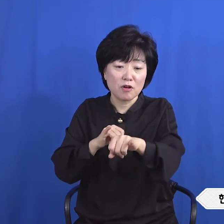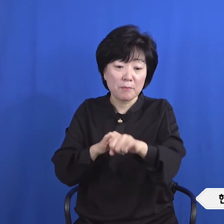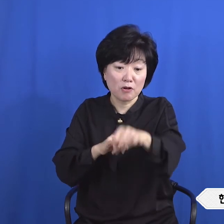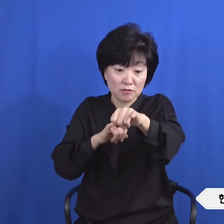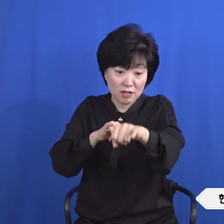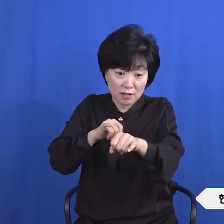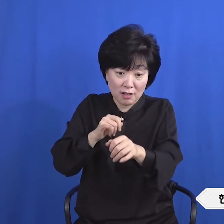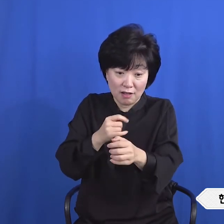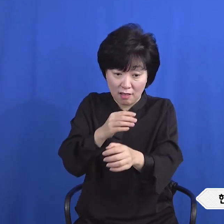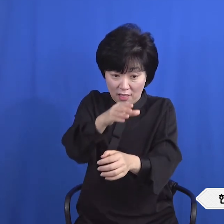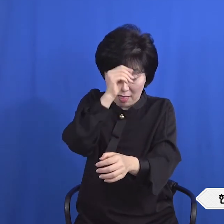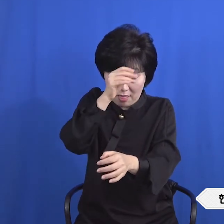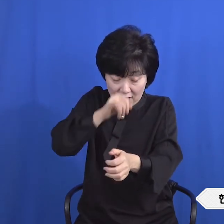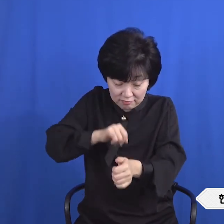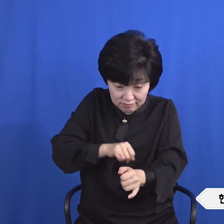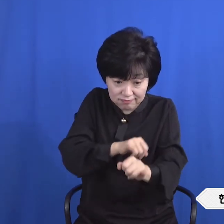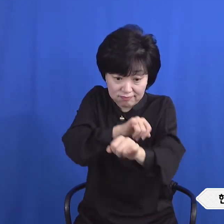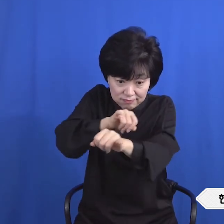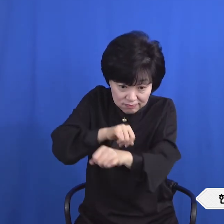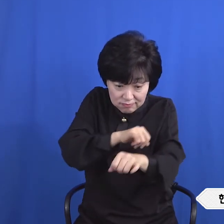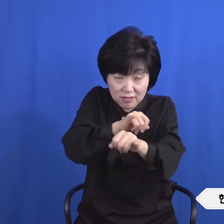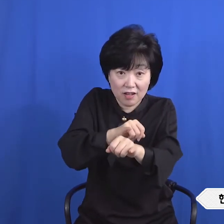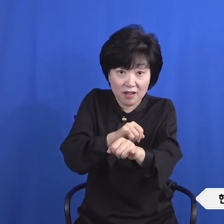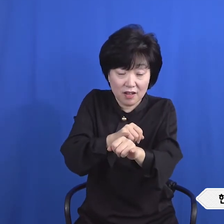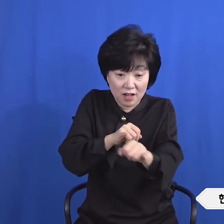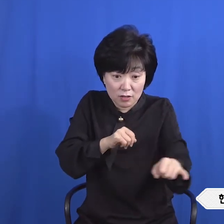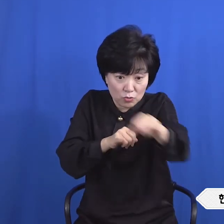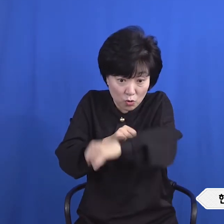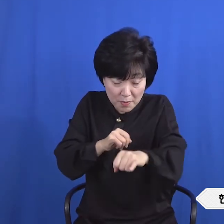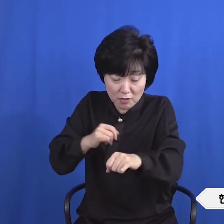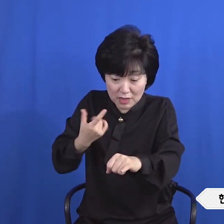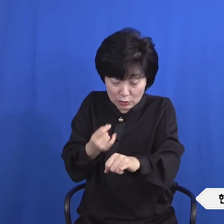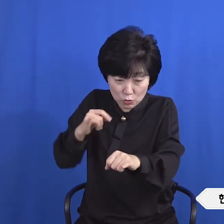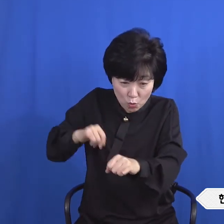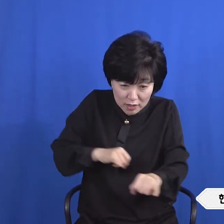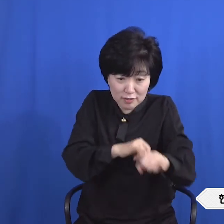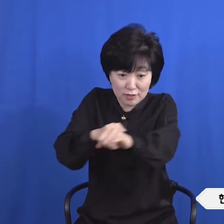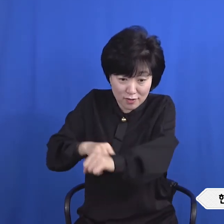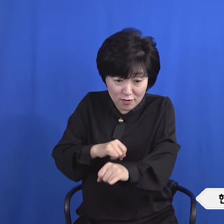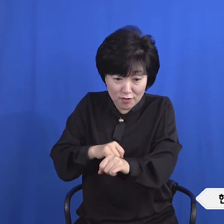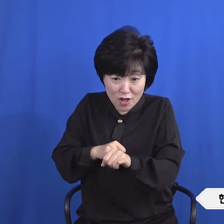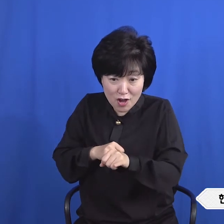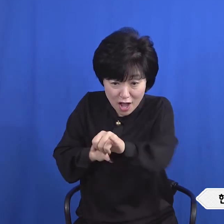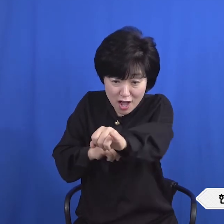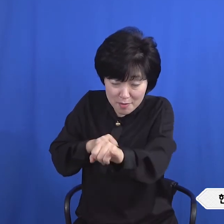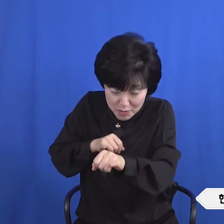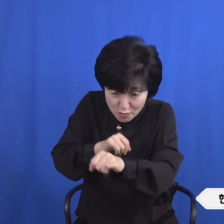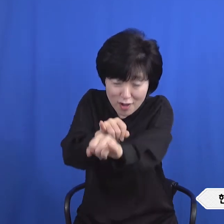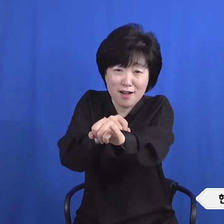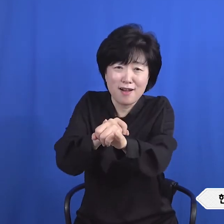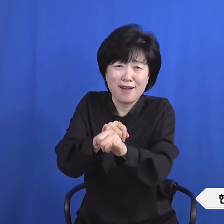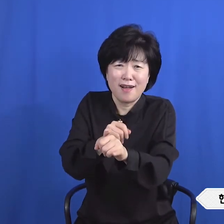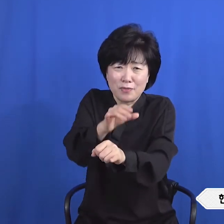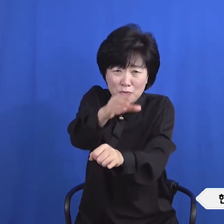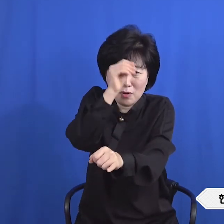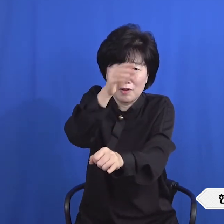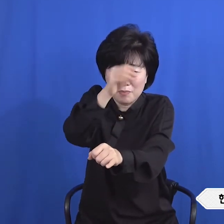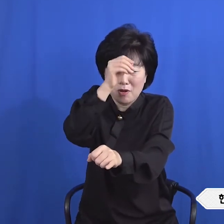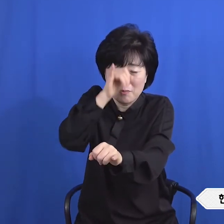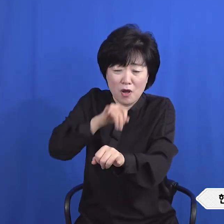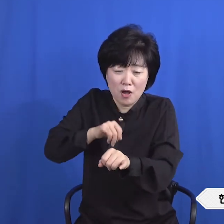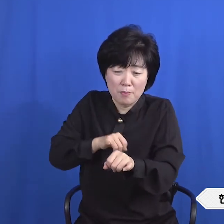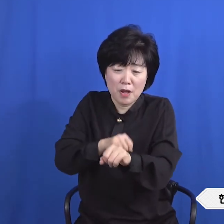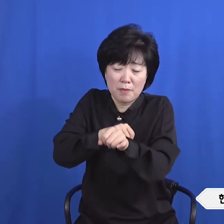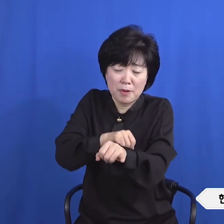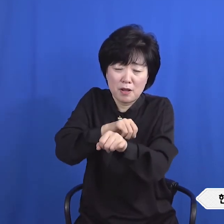돌면 뒤에 있는 벼룩도 그대로 원을 돕니다. 또 그 뒤에 있는 벼룩도 그대로 원을 돕니다. 벼룩들이